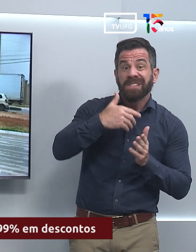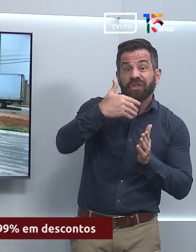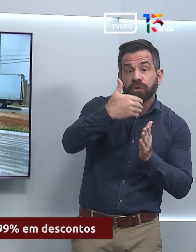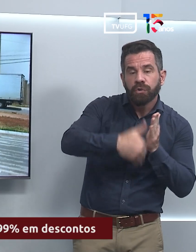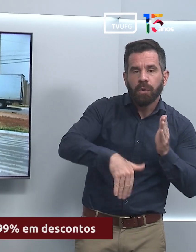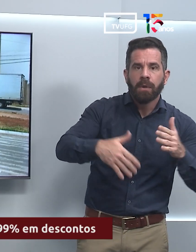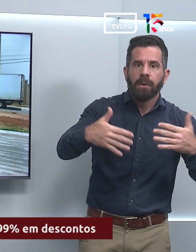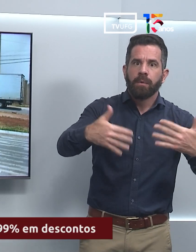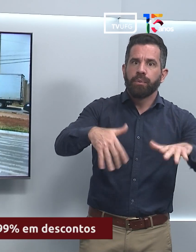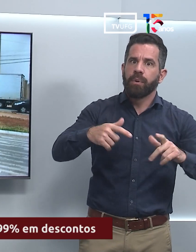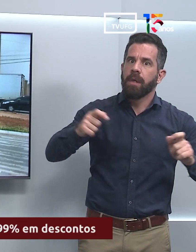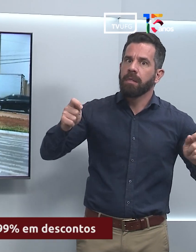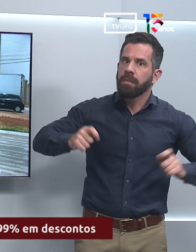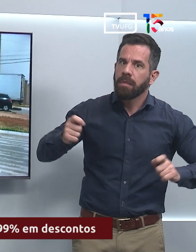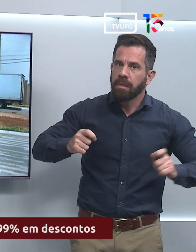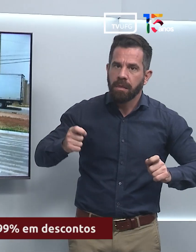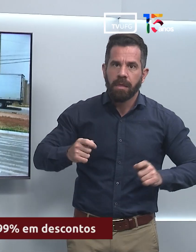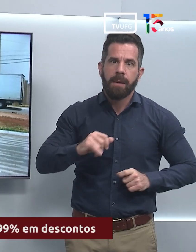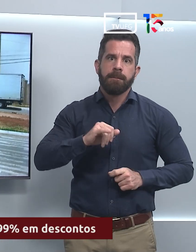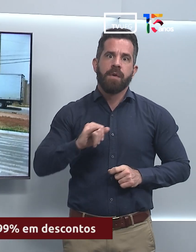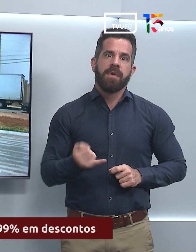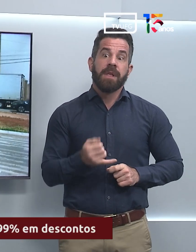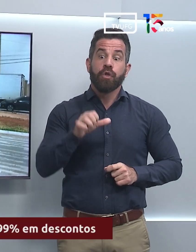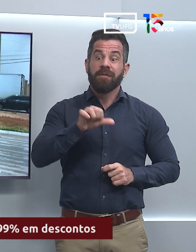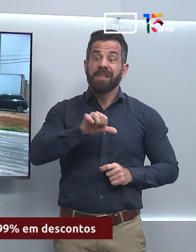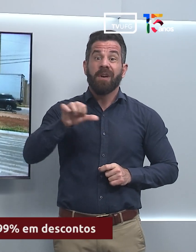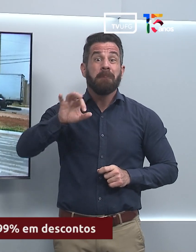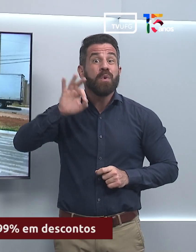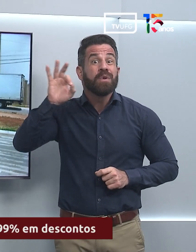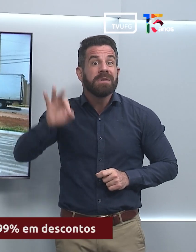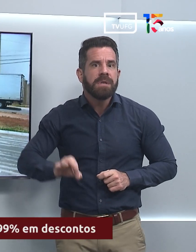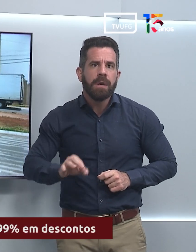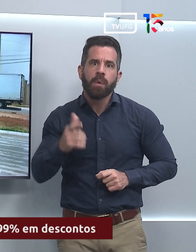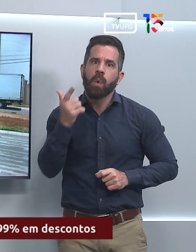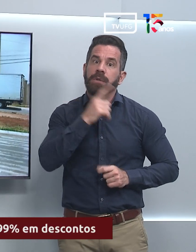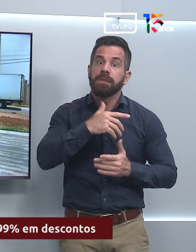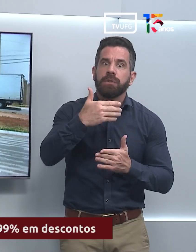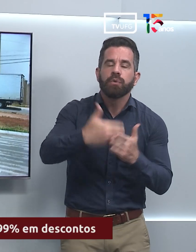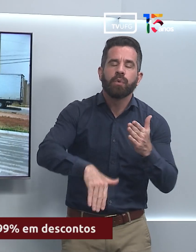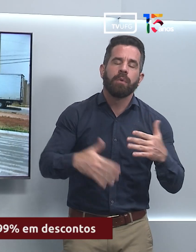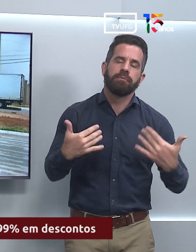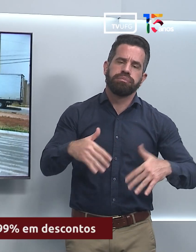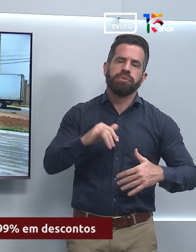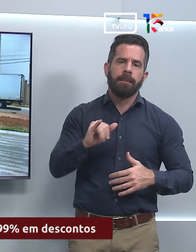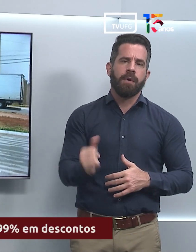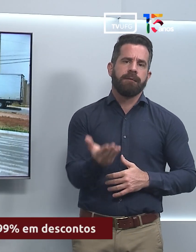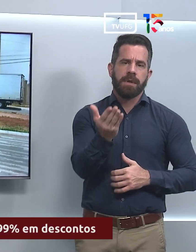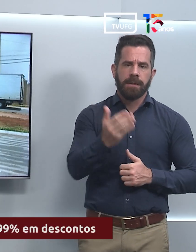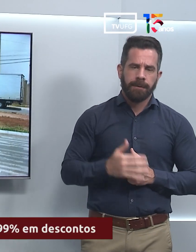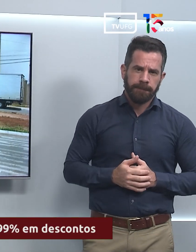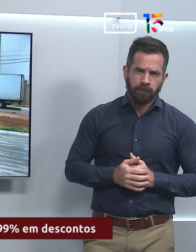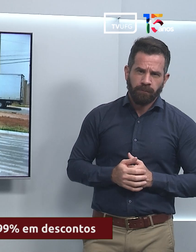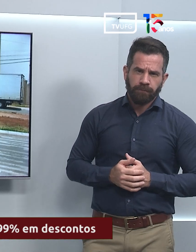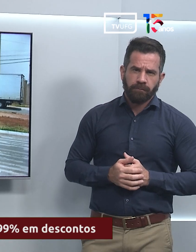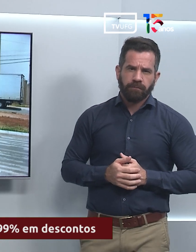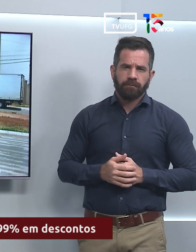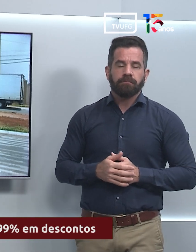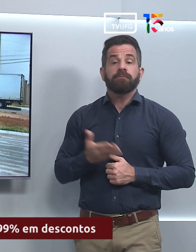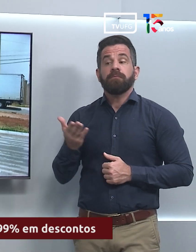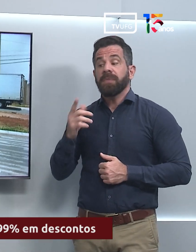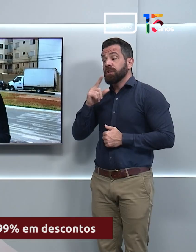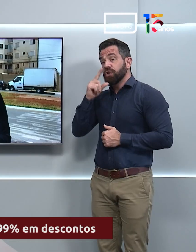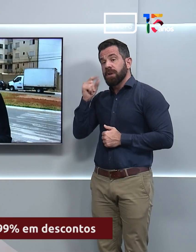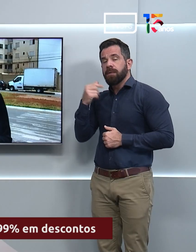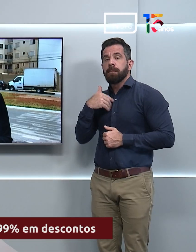estão imperdíveis, de até 99% de descontos. Volto com vocês. Jana, vou pedir para você falar o site de